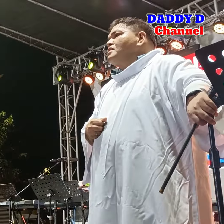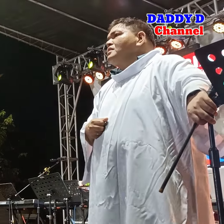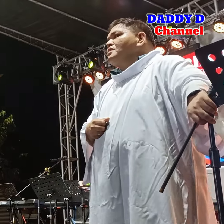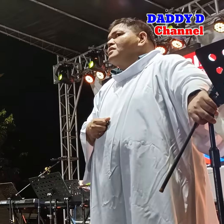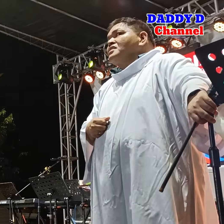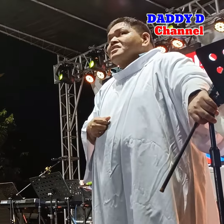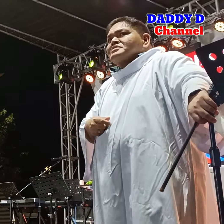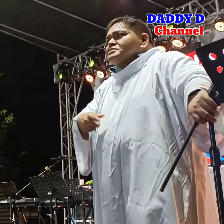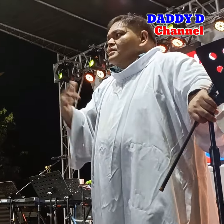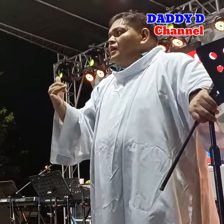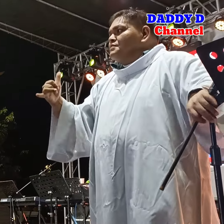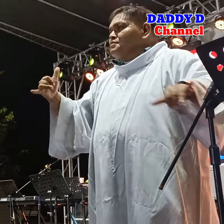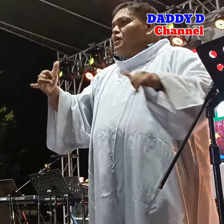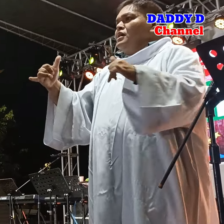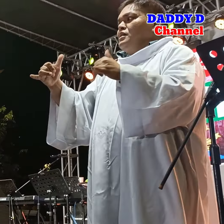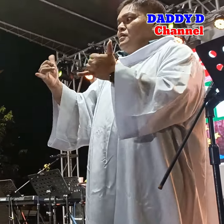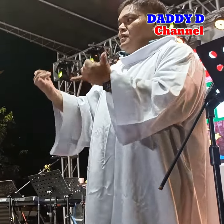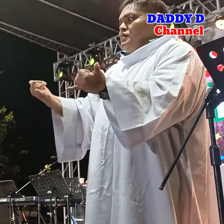Kaya pa ba?